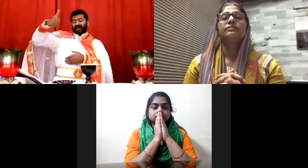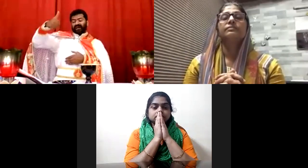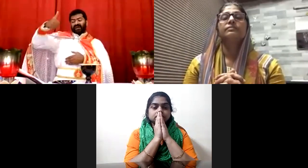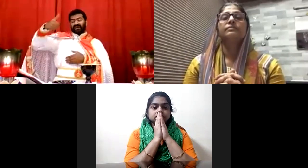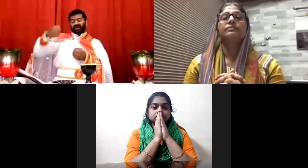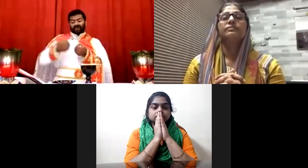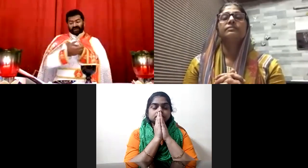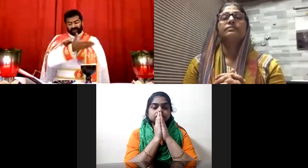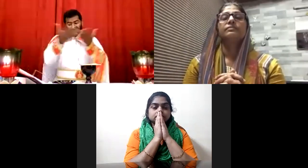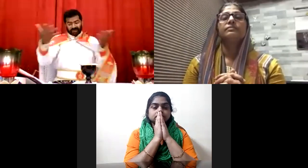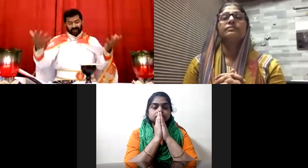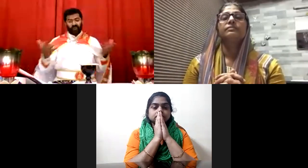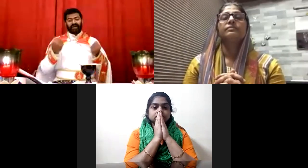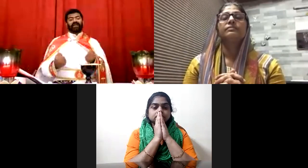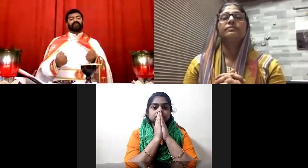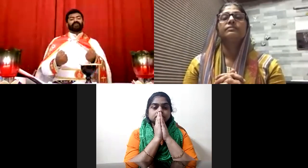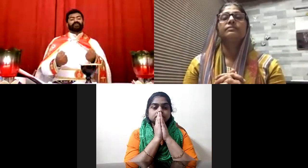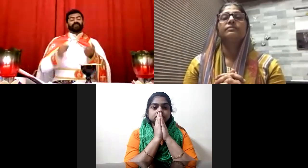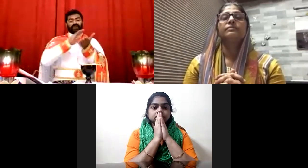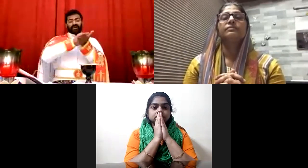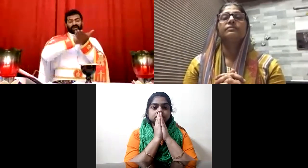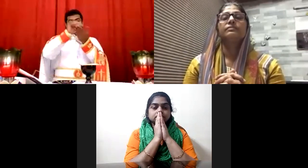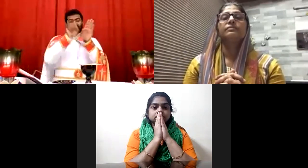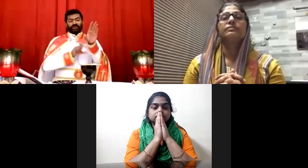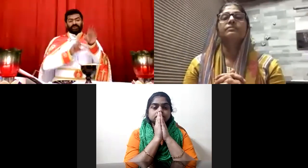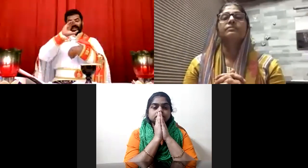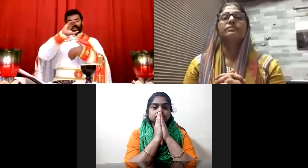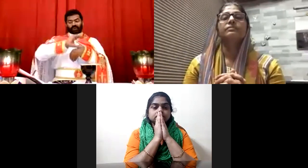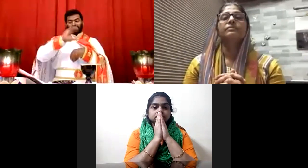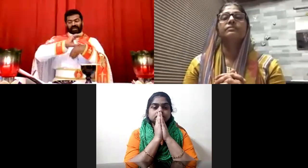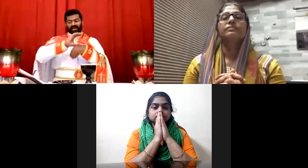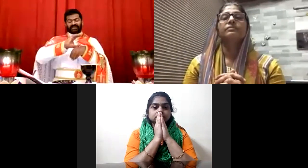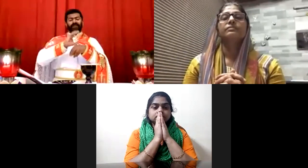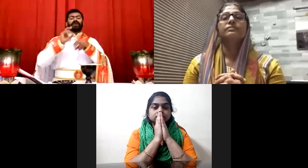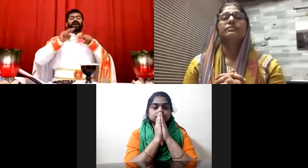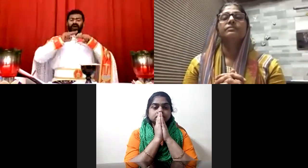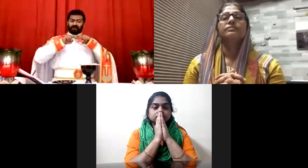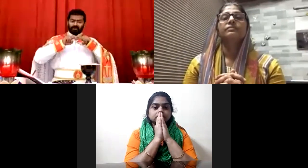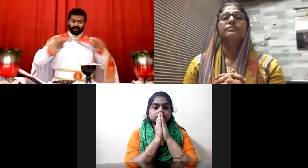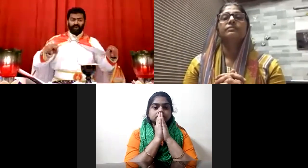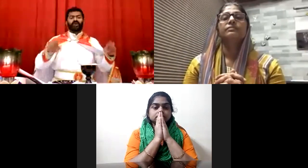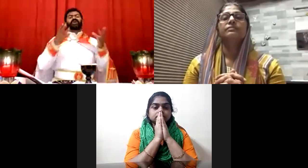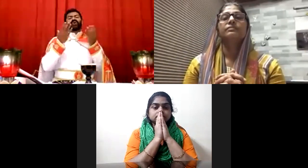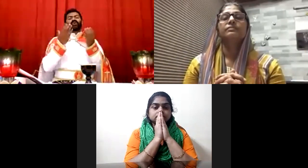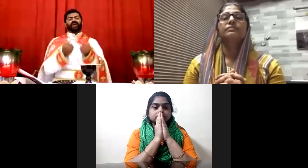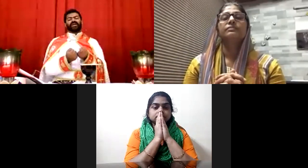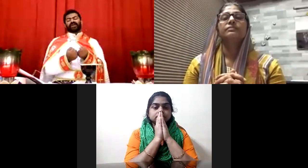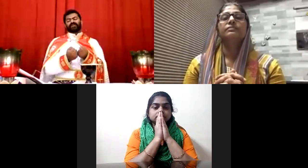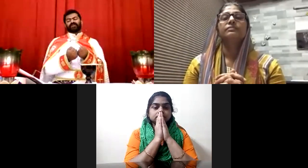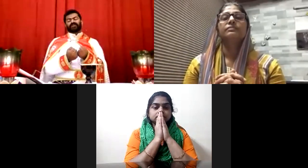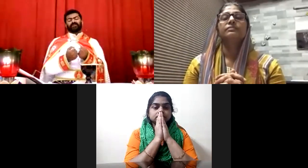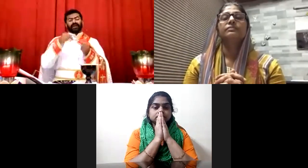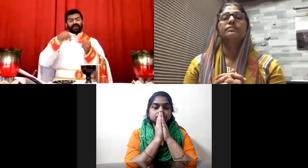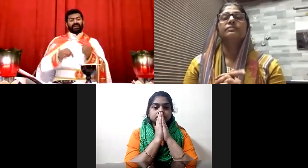മേലധികാരികൾ എന്നിവർക്കു വേണ്ടിയും വിശുദ്ധ കത്തോലിക്ക സഭ മുഴുവന്